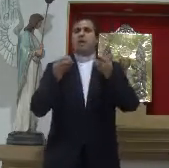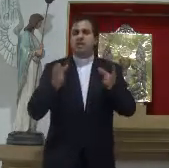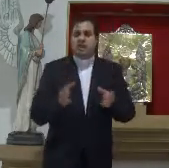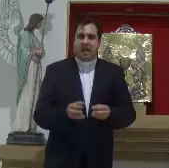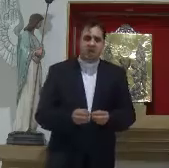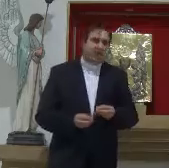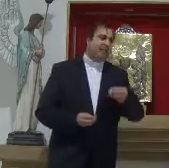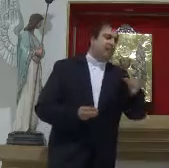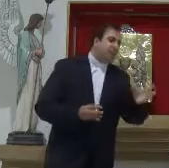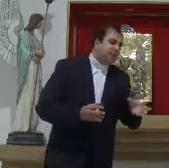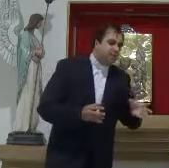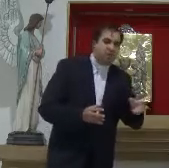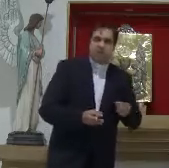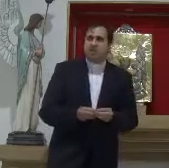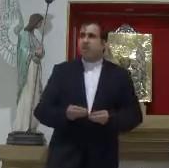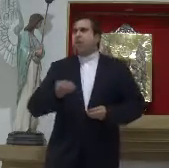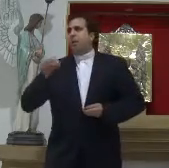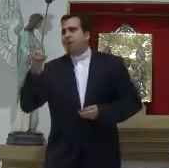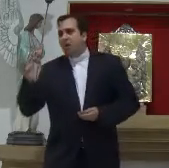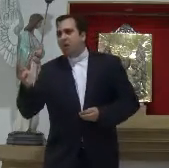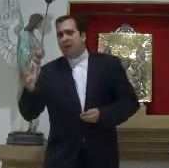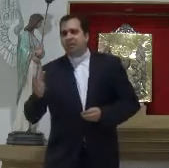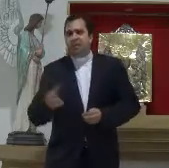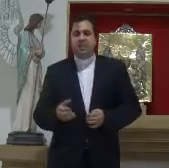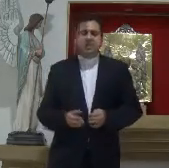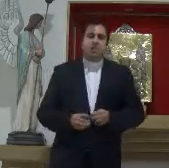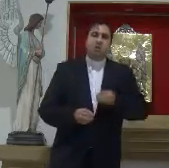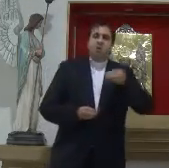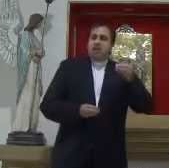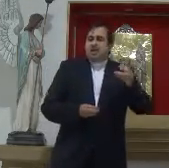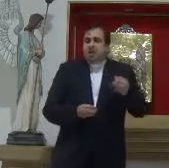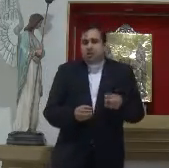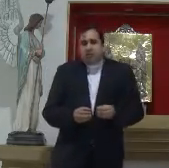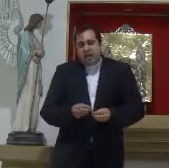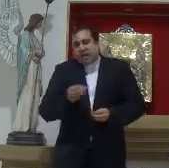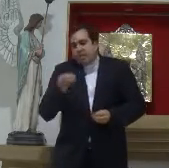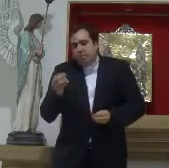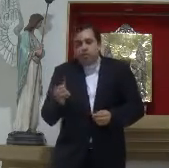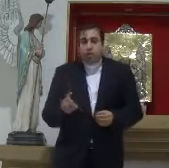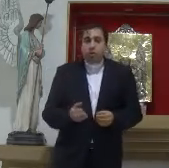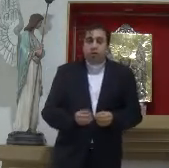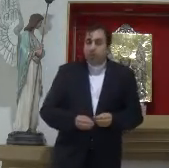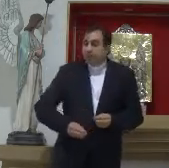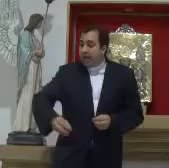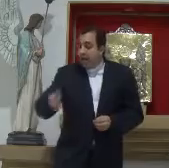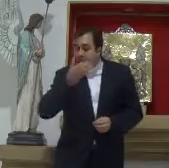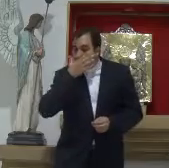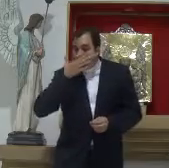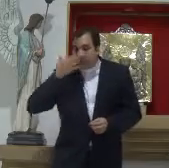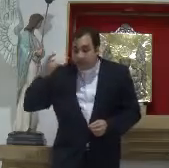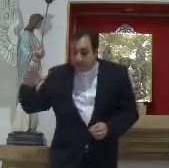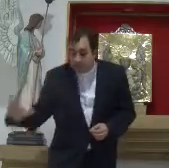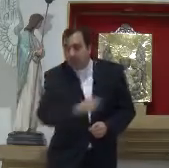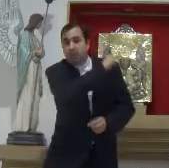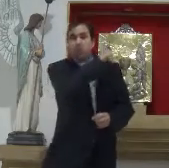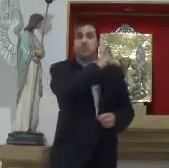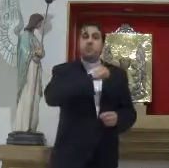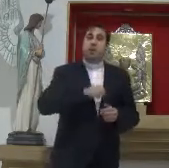cansado y que tantas cosas prefiero ir a este sitio la discoteca aliento cara corta del caminero de mí mismo la